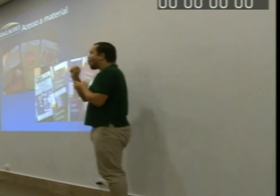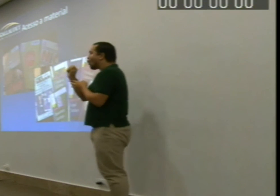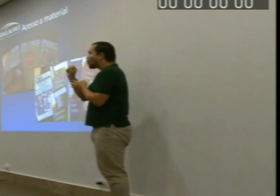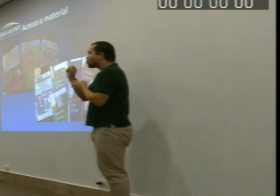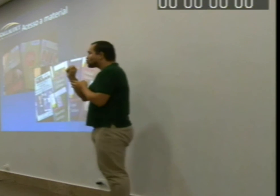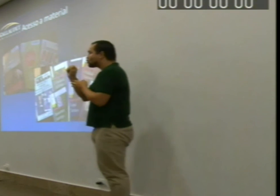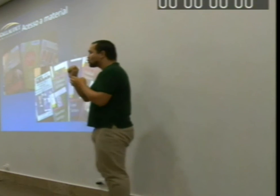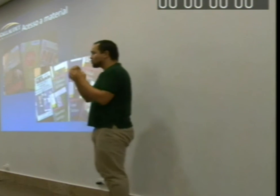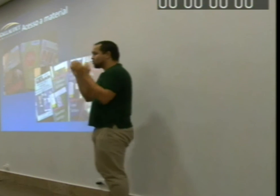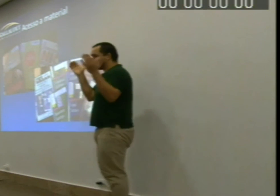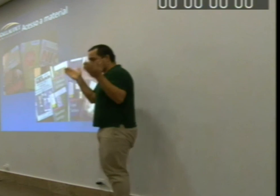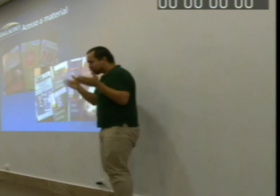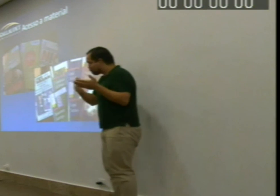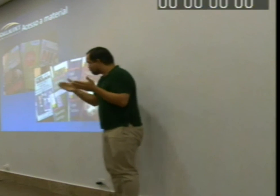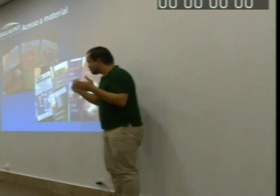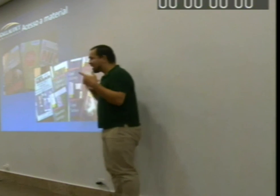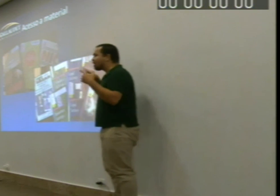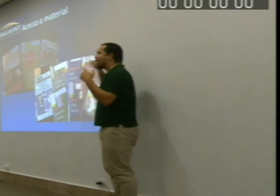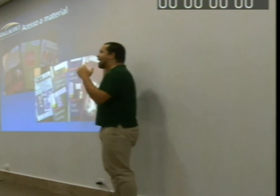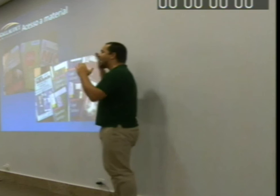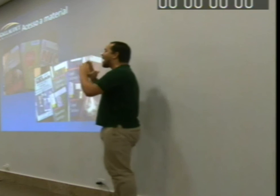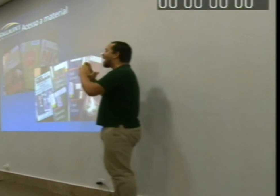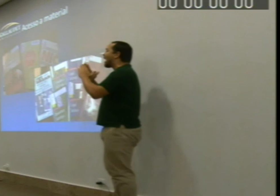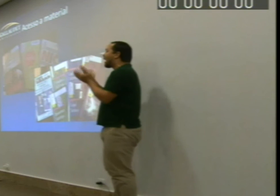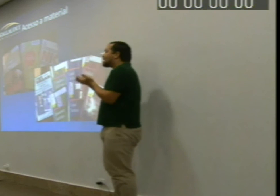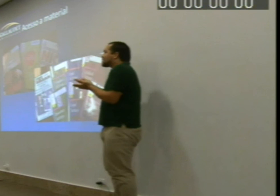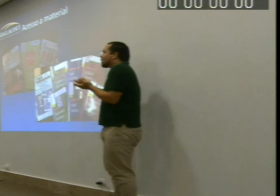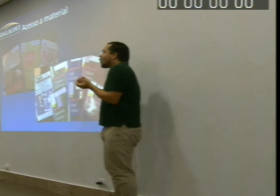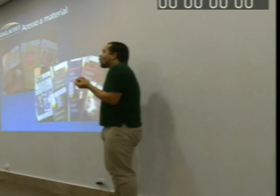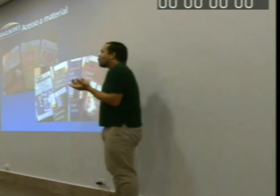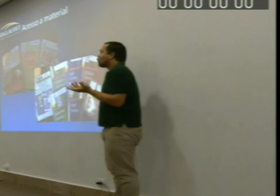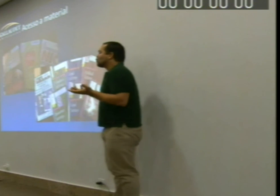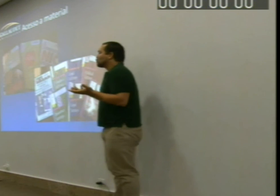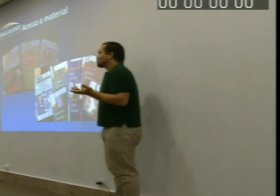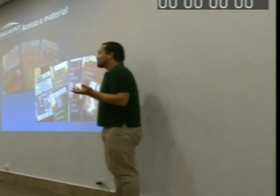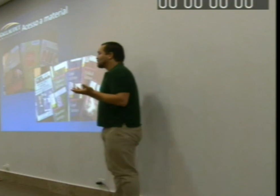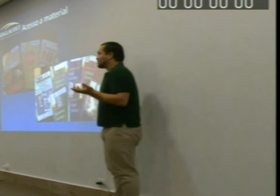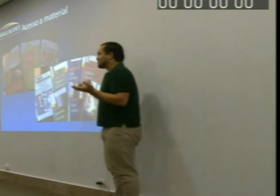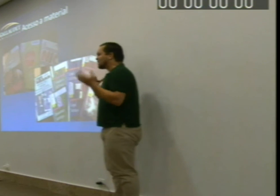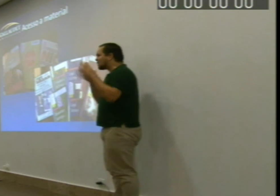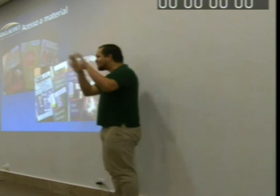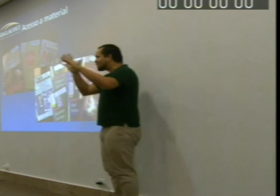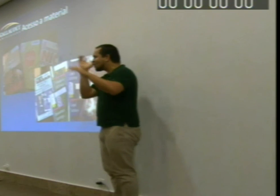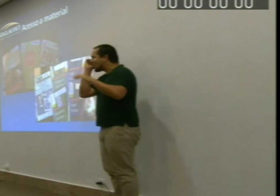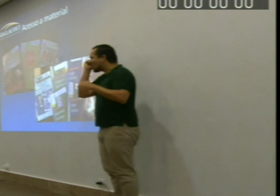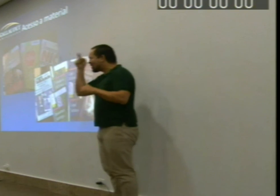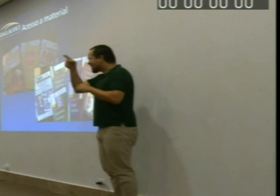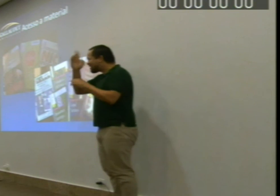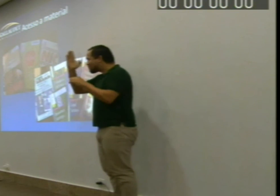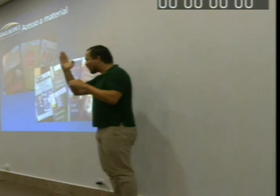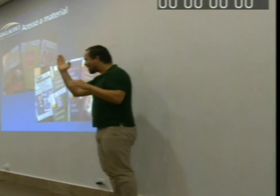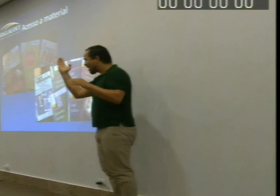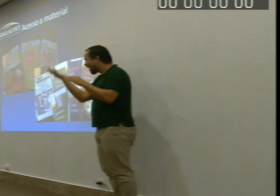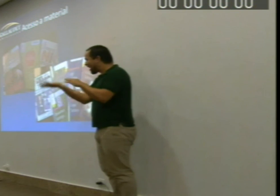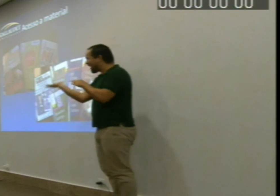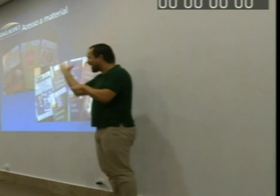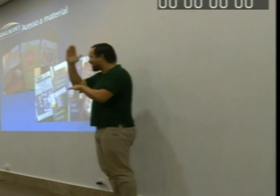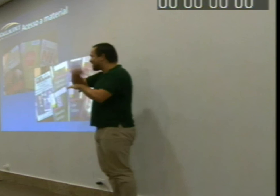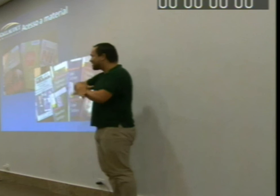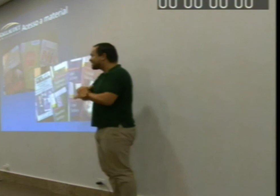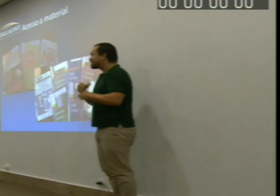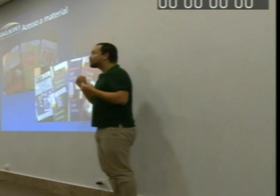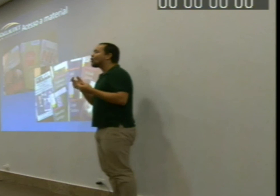biblioteca oito livros na biblioteca Então como que eu ia estudi em casa eu ia dormir na